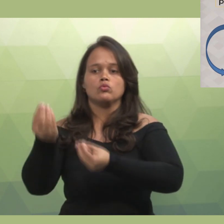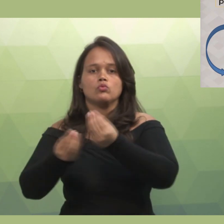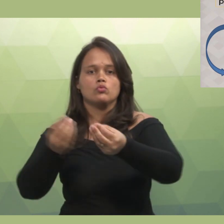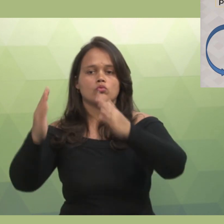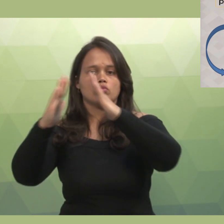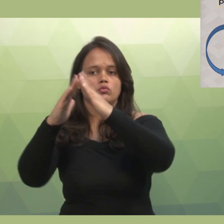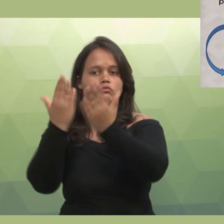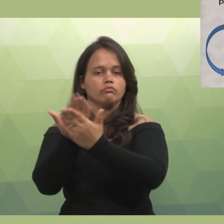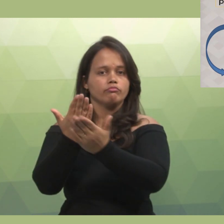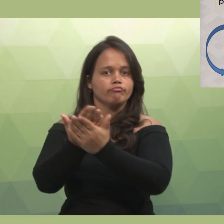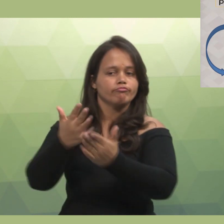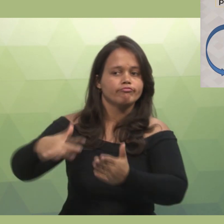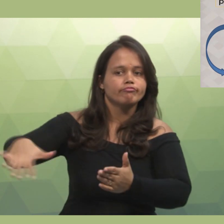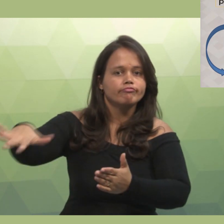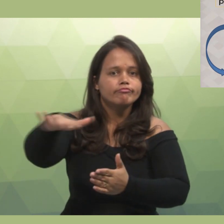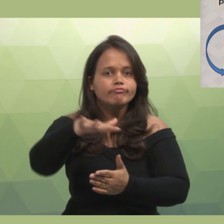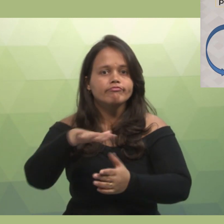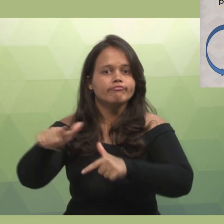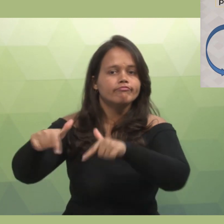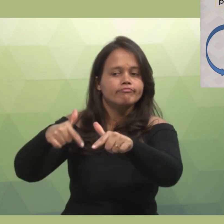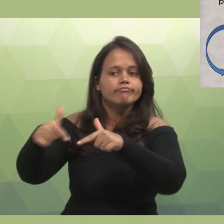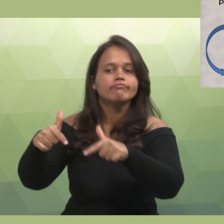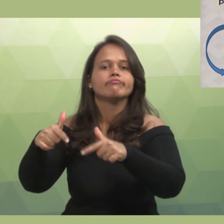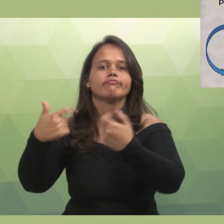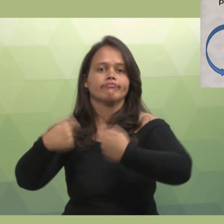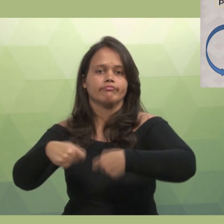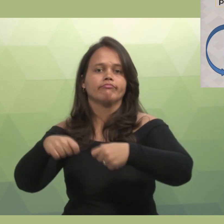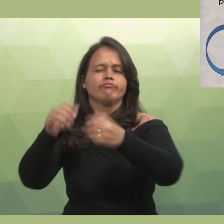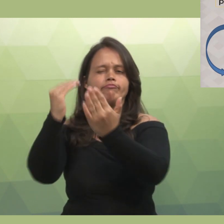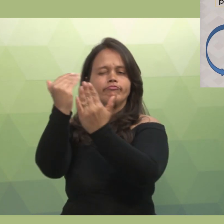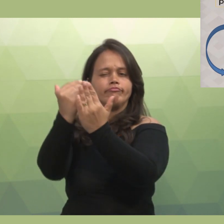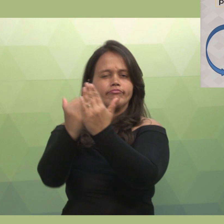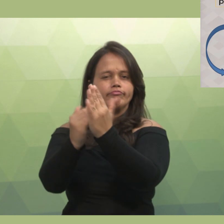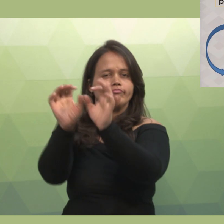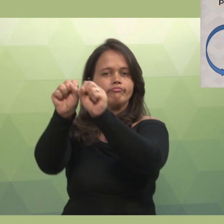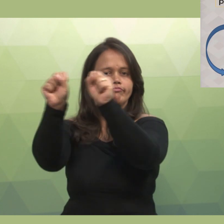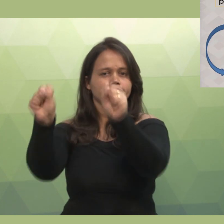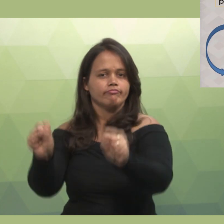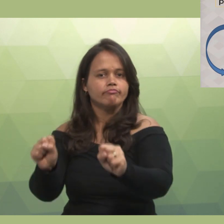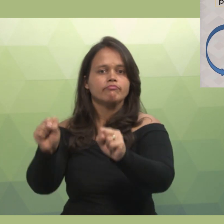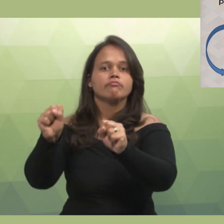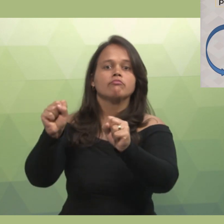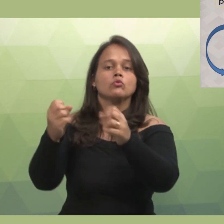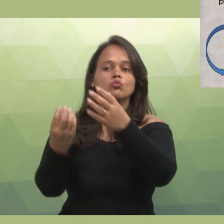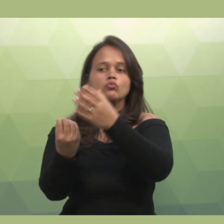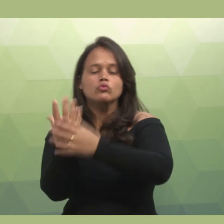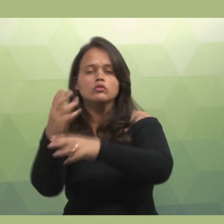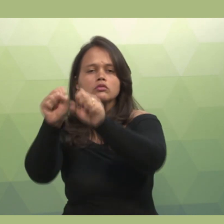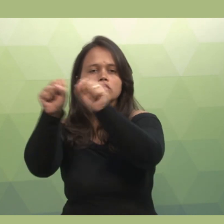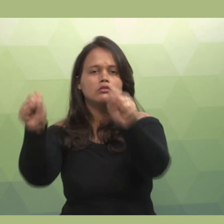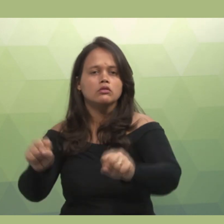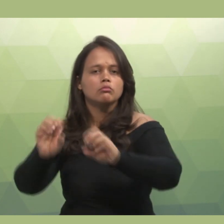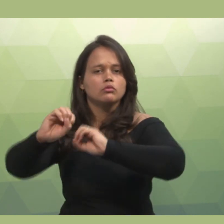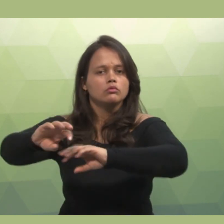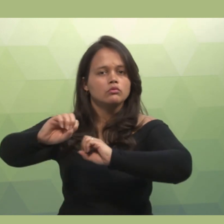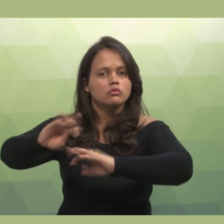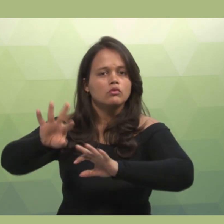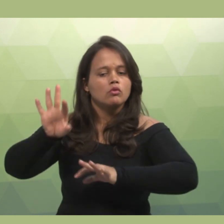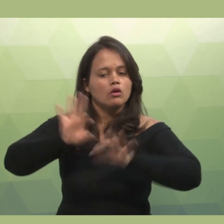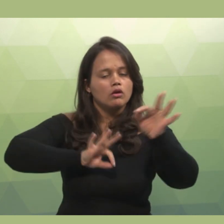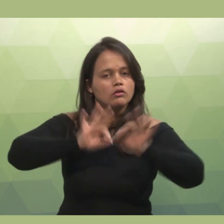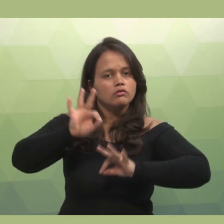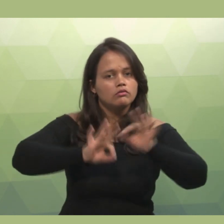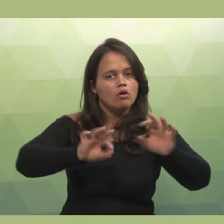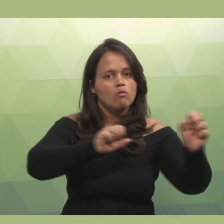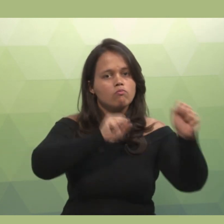também sistematizado, originando os sistemas educacionais organizados pelo poder público. Para